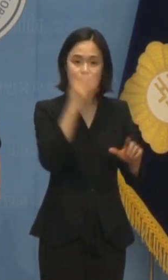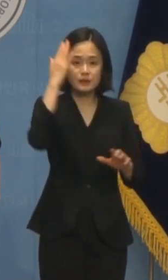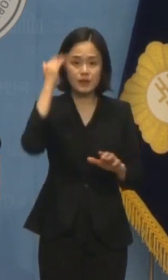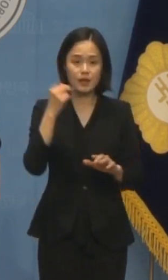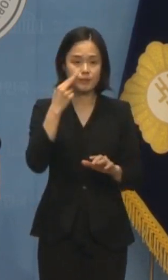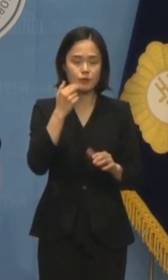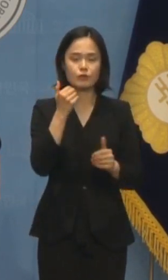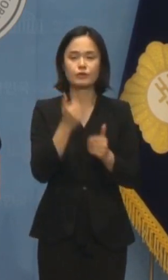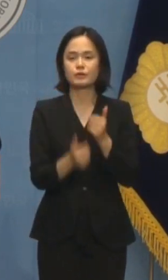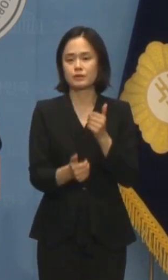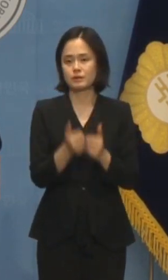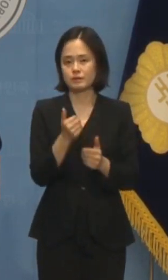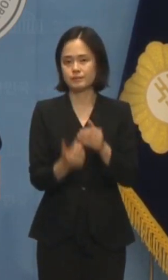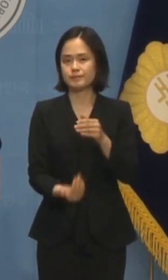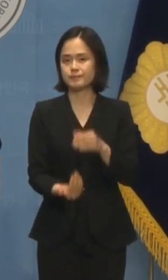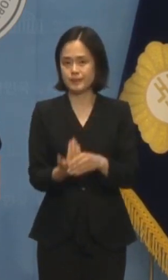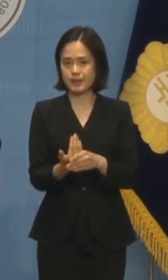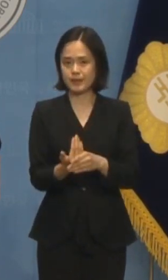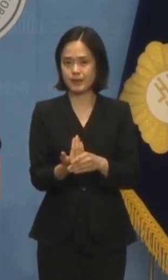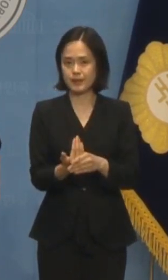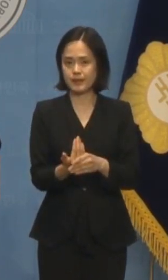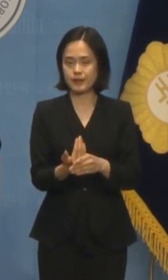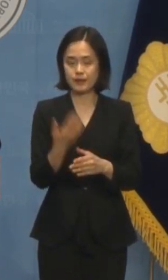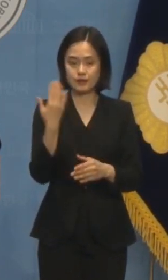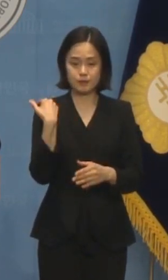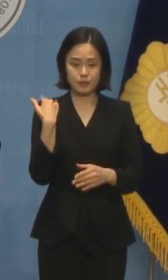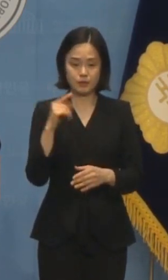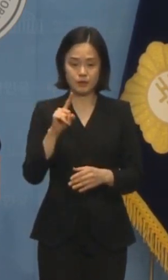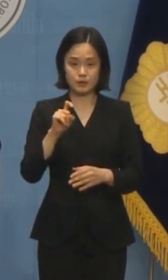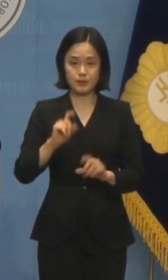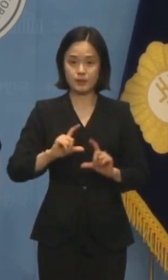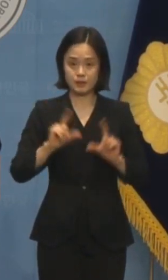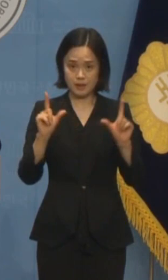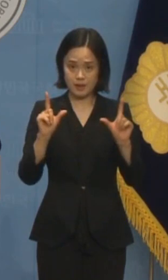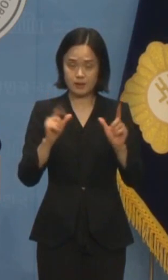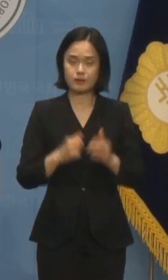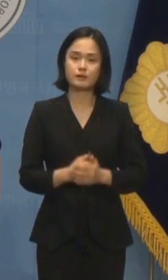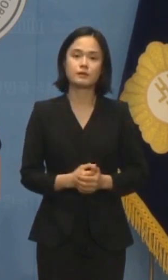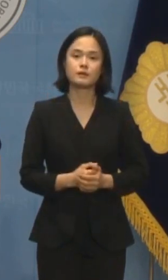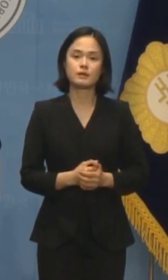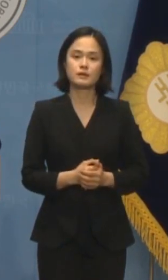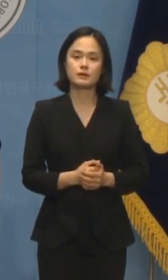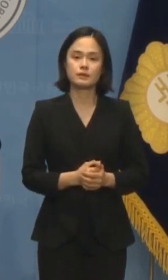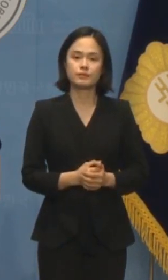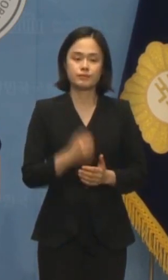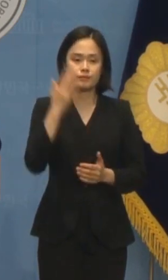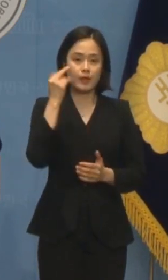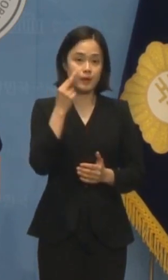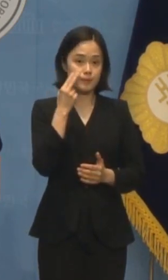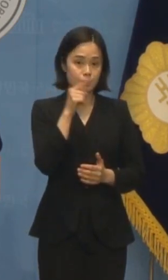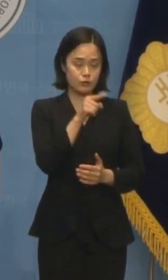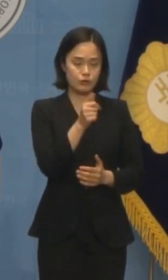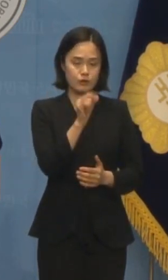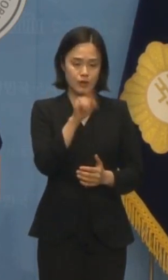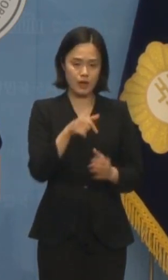지난 11일 한미는 한반도 핵억제, 핵작전 지침 공동성명을 발표했습니다.